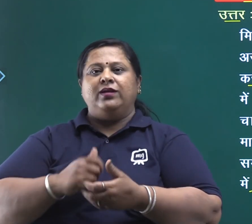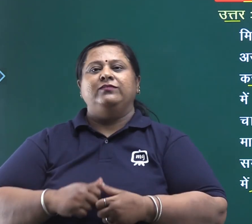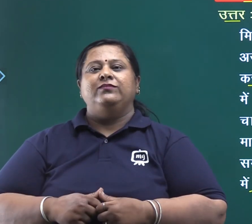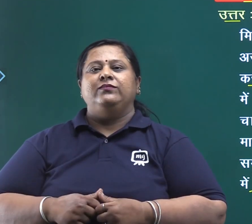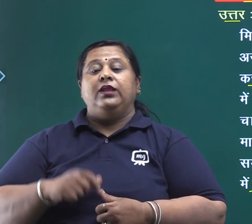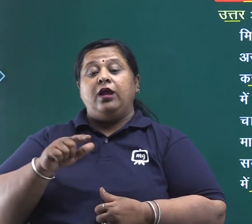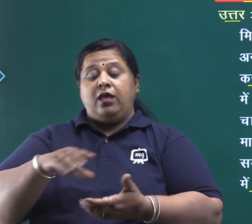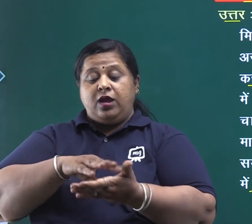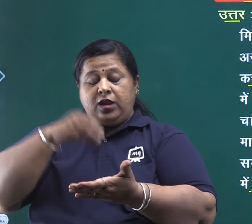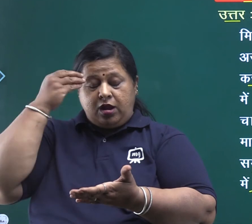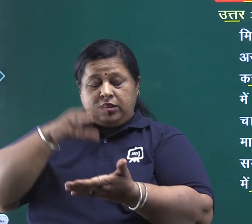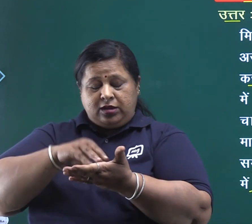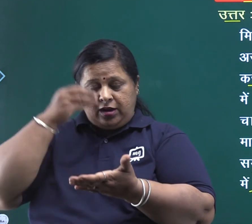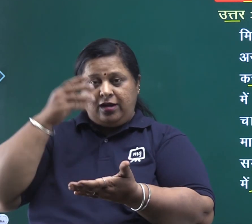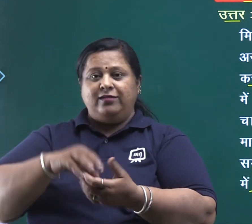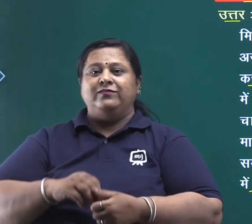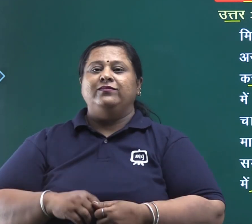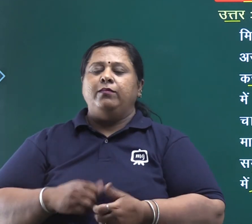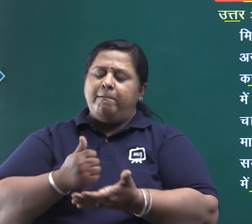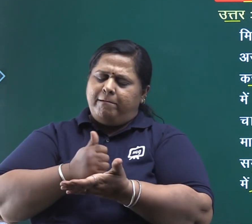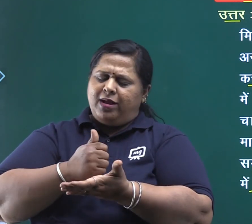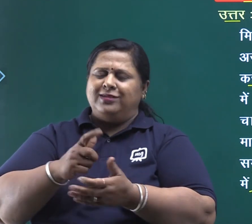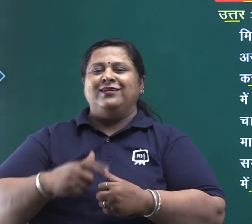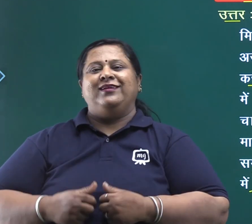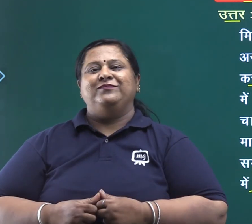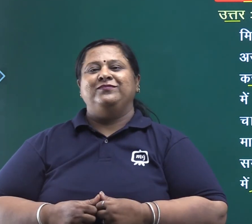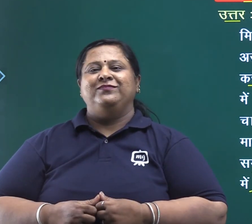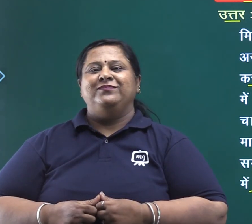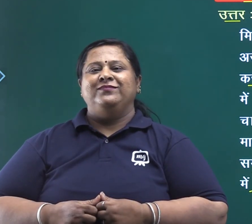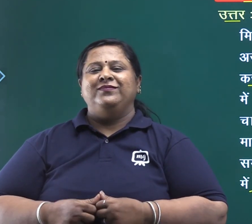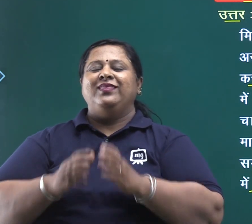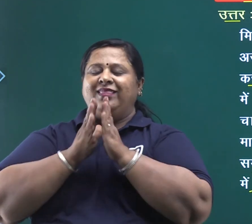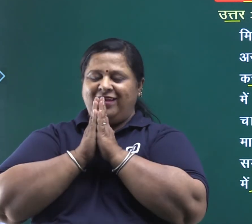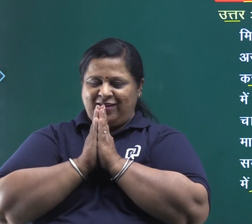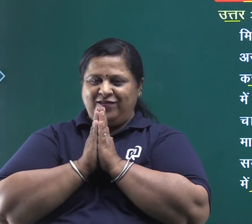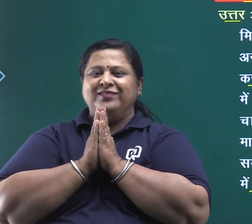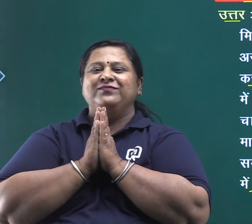इन्हें याद करने का प्रयास करें। धन्यवाद।